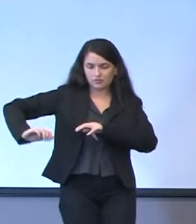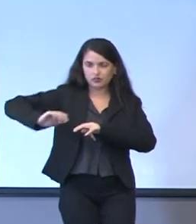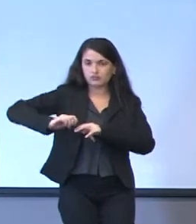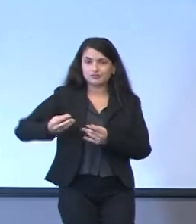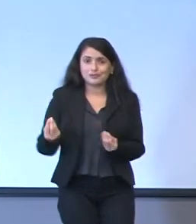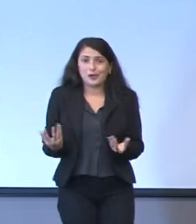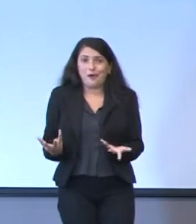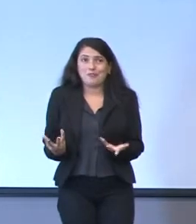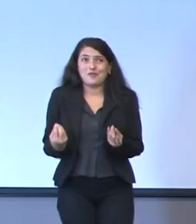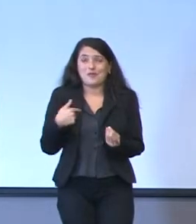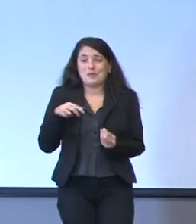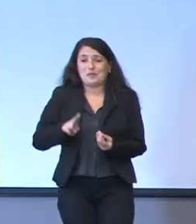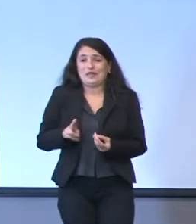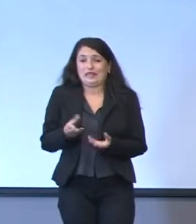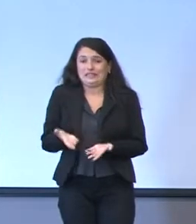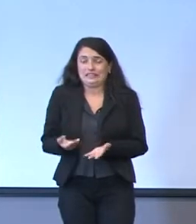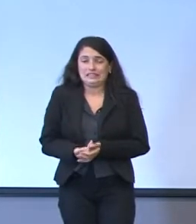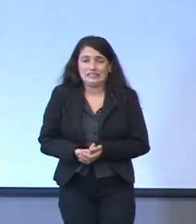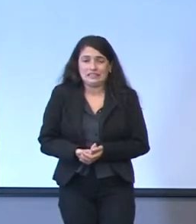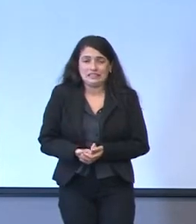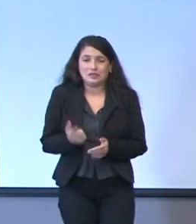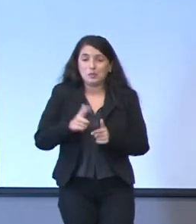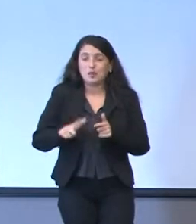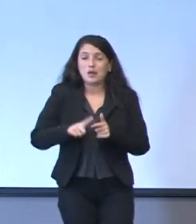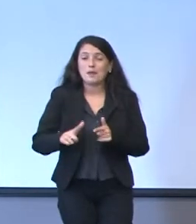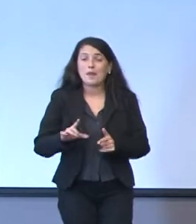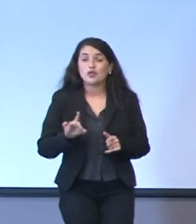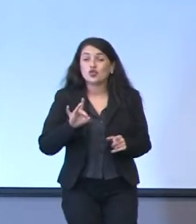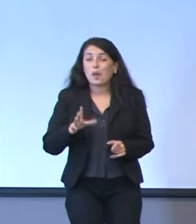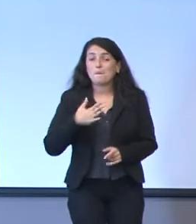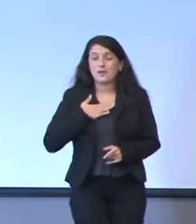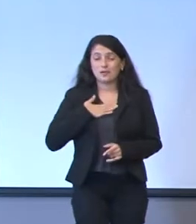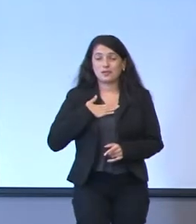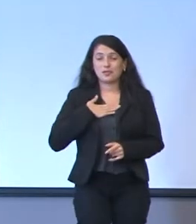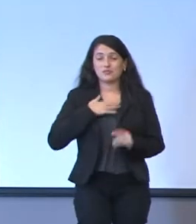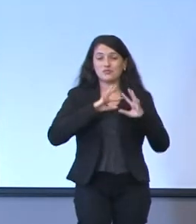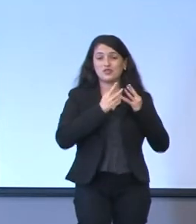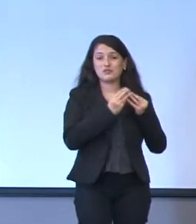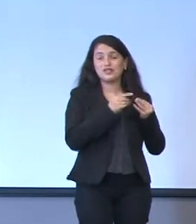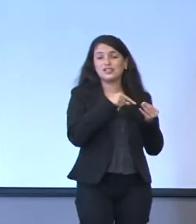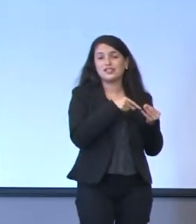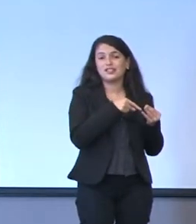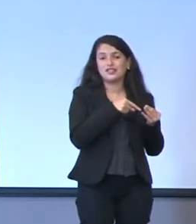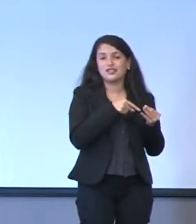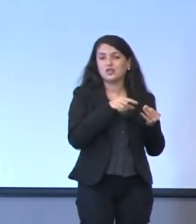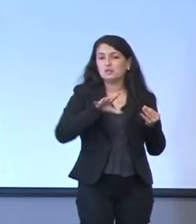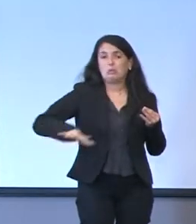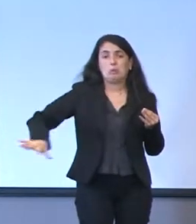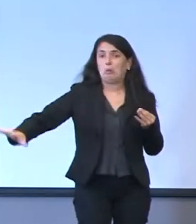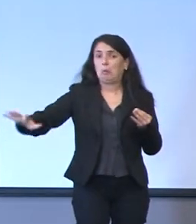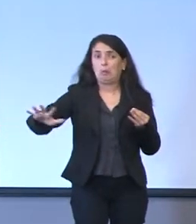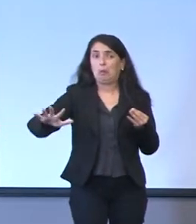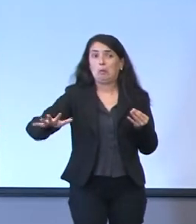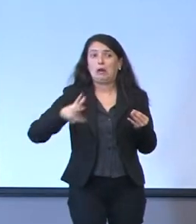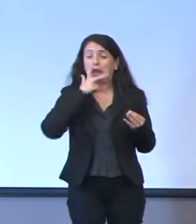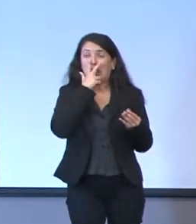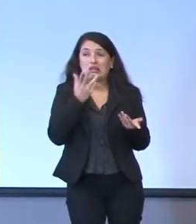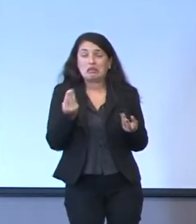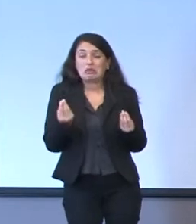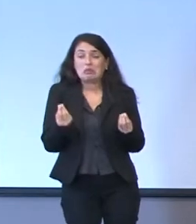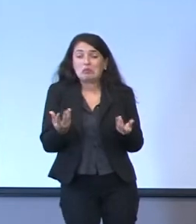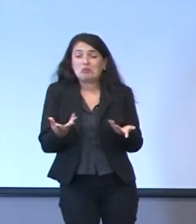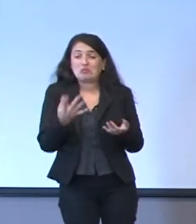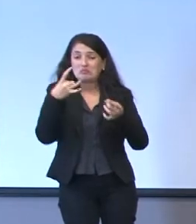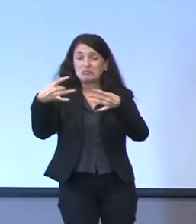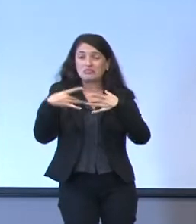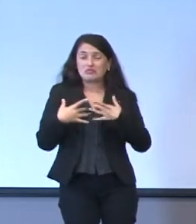e o problema era todo meu e da minha família. Embora as pessoas se condoessem, não estou dizendo que as pessoas não se condoam com a situação,